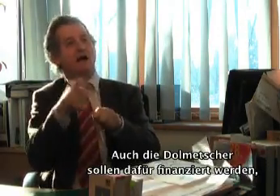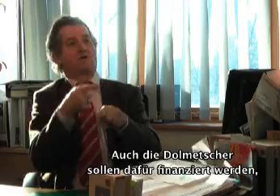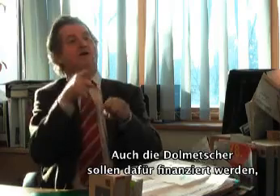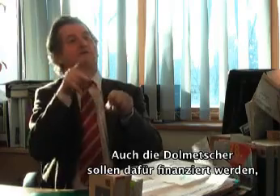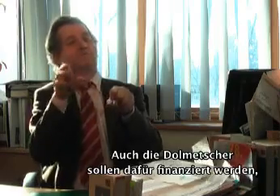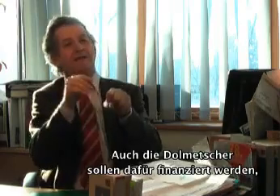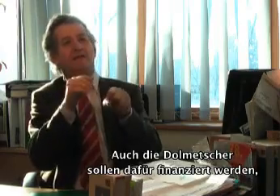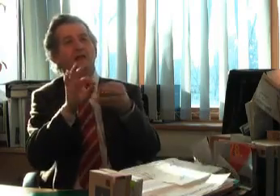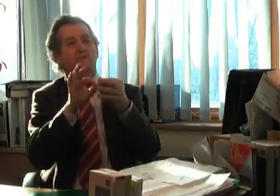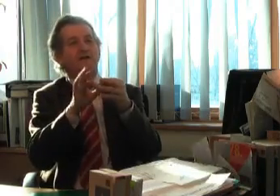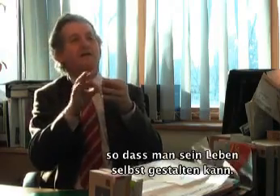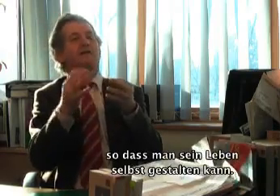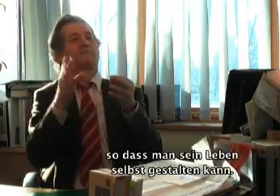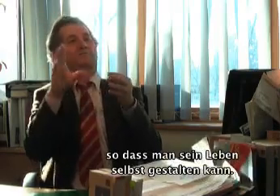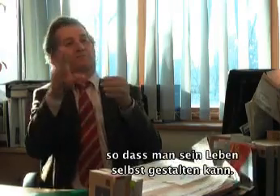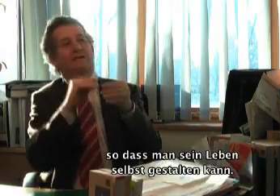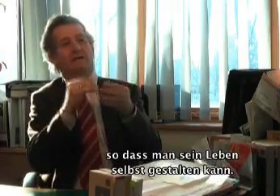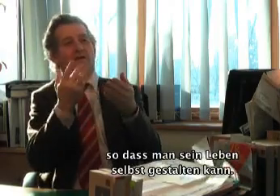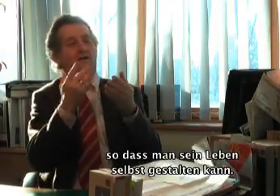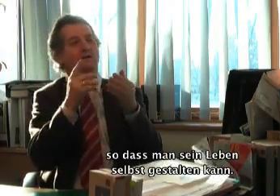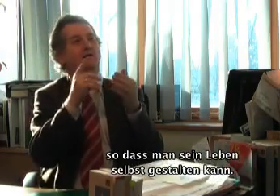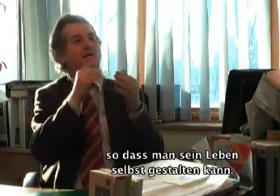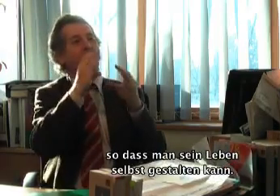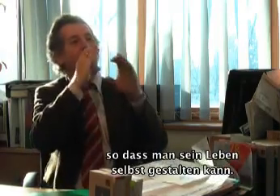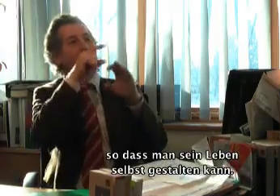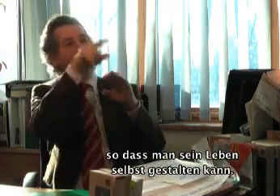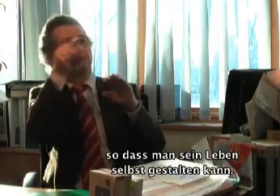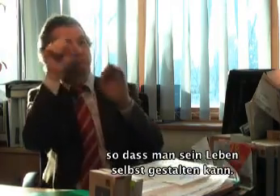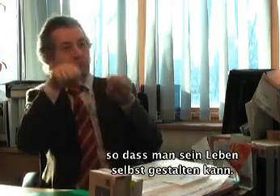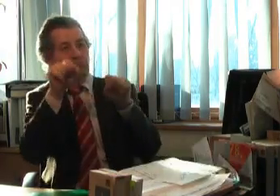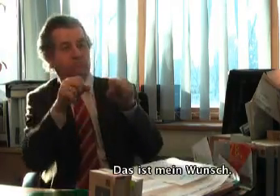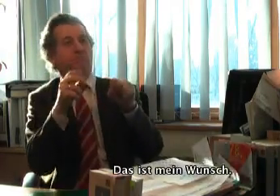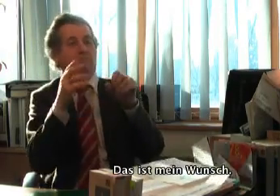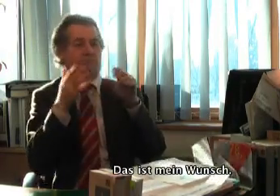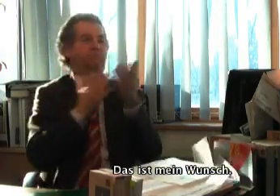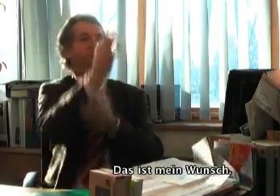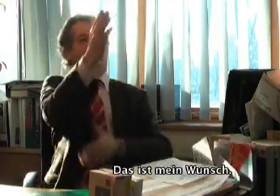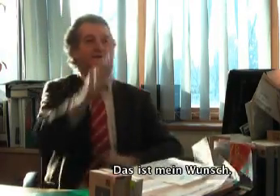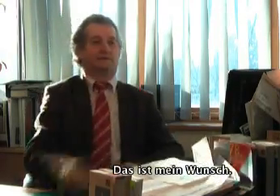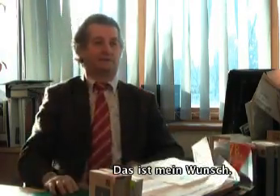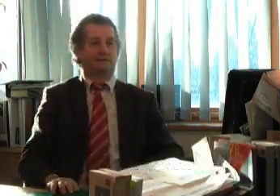die Gebärdensprachdolmetscher sollen dafür finanziert werden, sodass man sein Leben selbst gestalten kann. Das ist mein